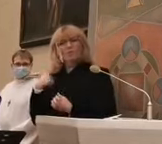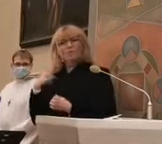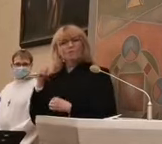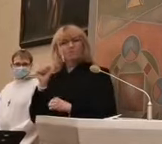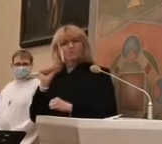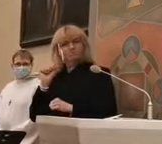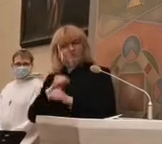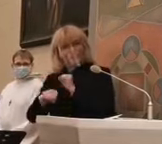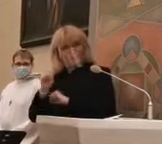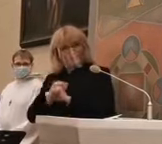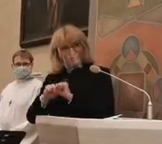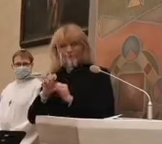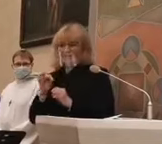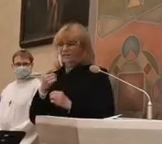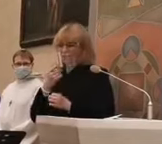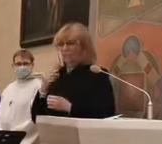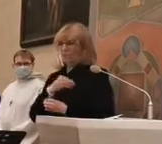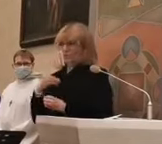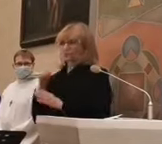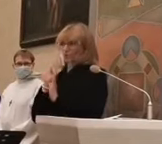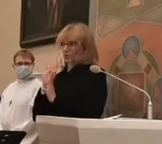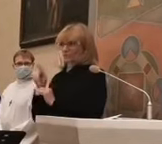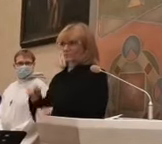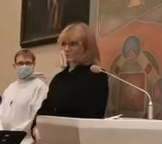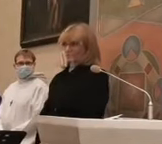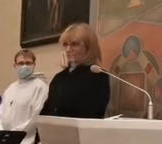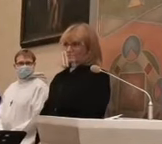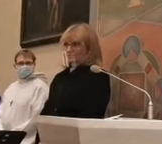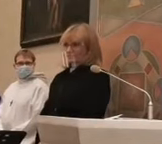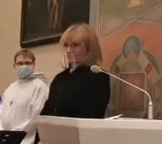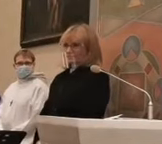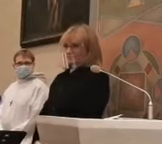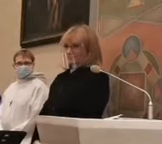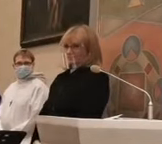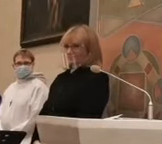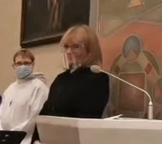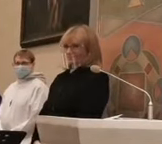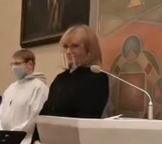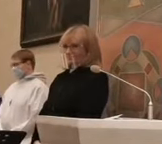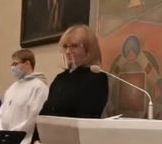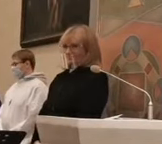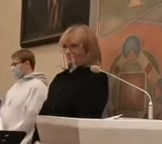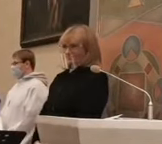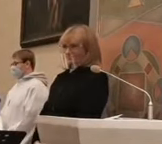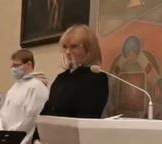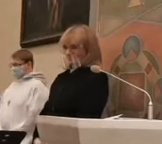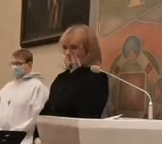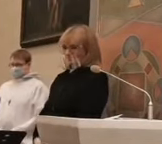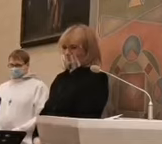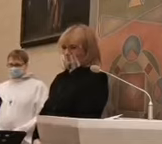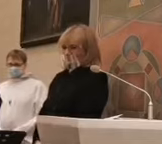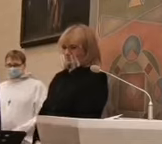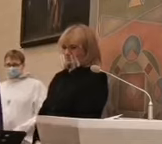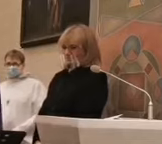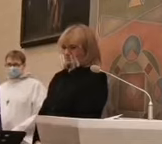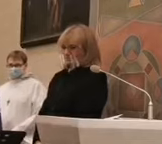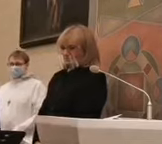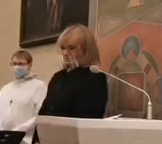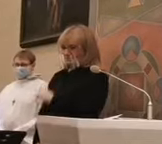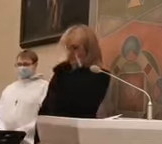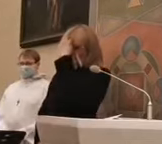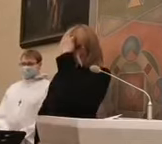piękny i wielki jest Kościół katolicki założony przez Jezusa Chrystusa. Wiemy, że bardzo kochasz Jana Pawła II, twój